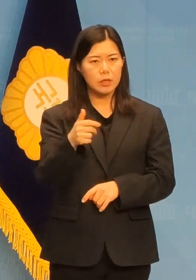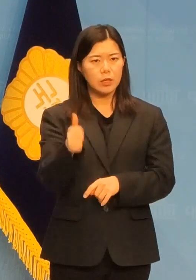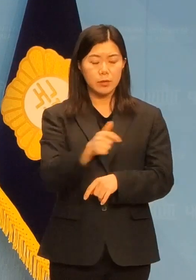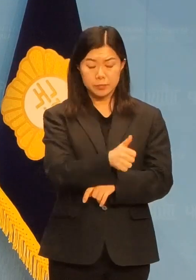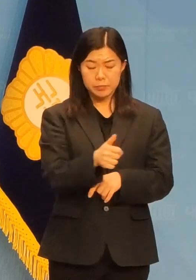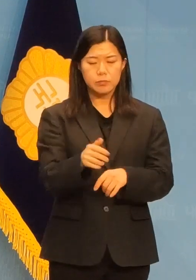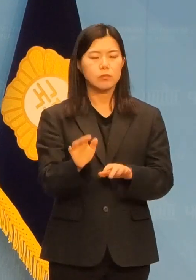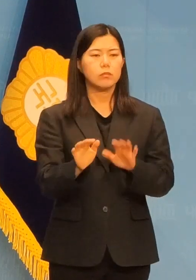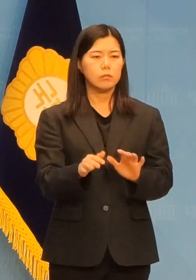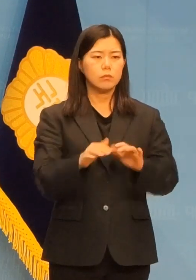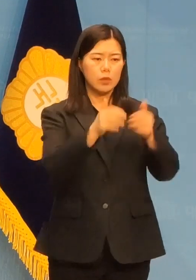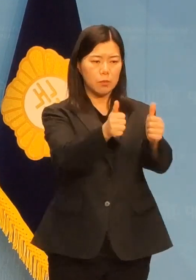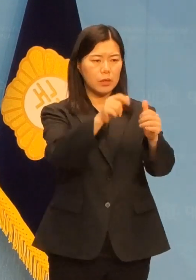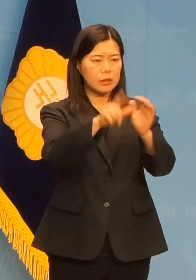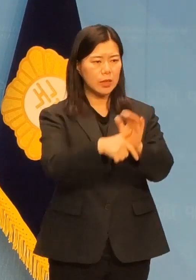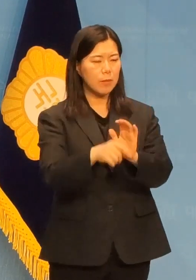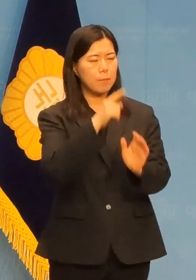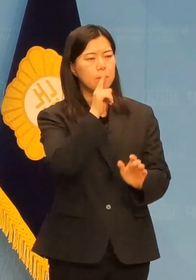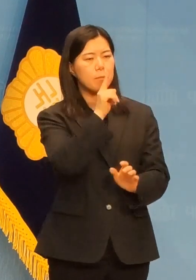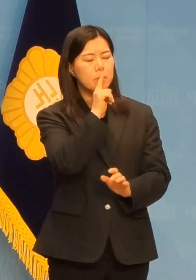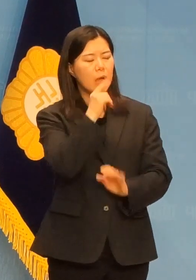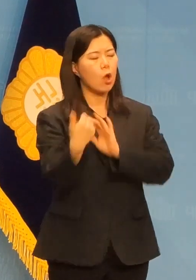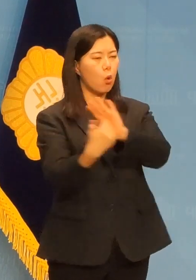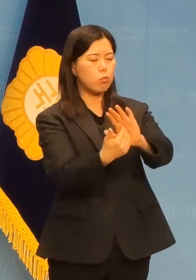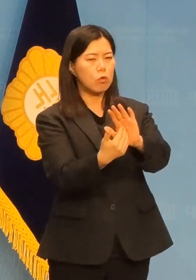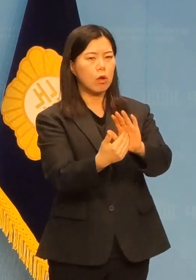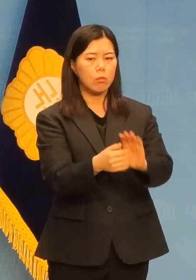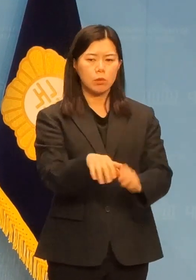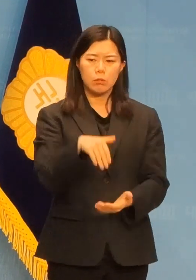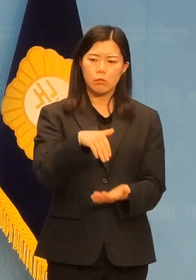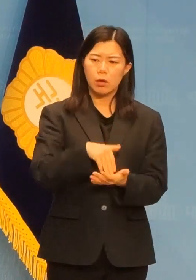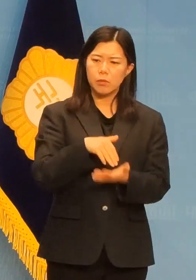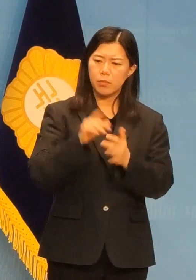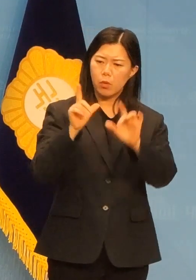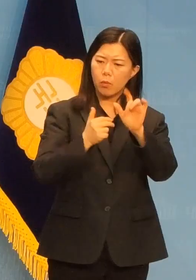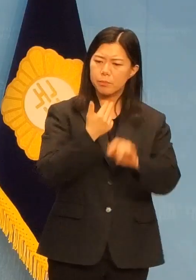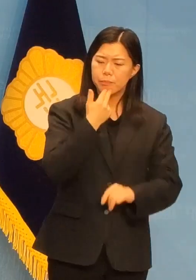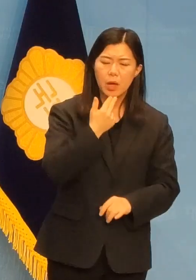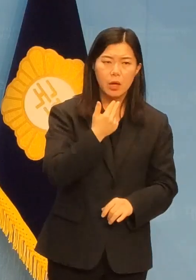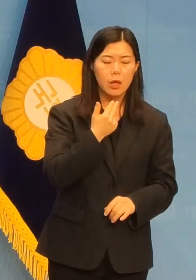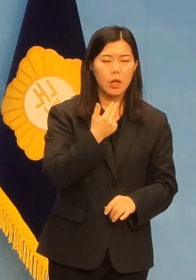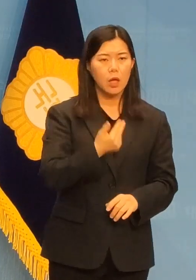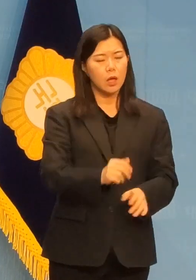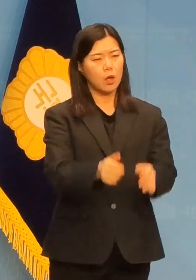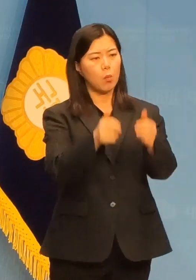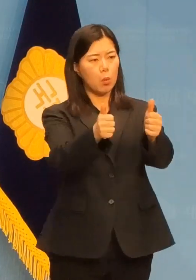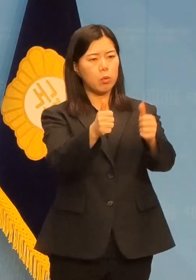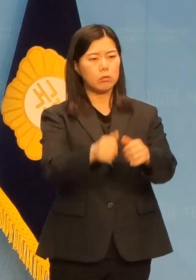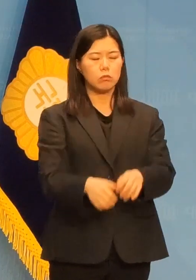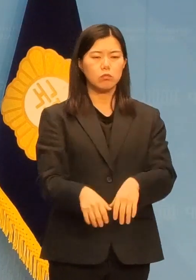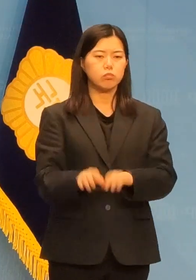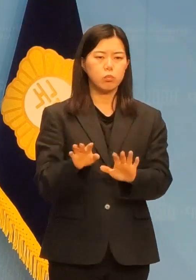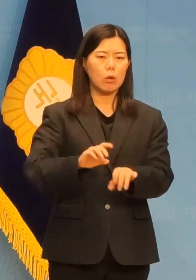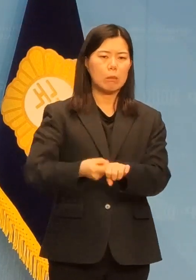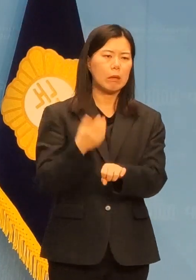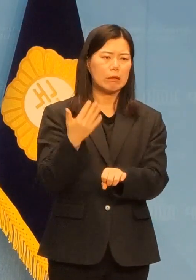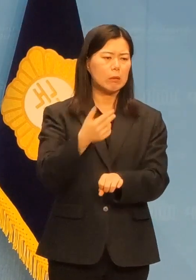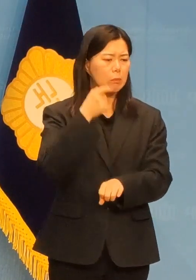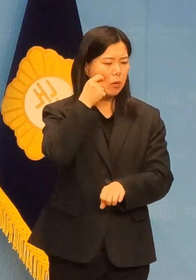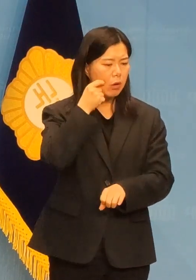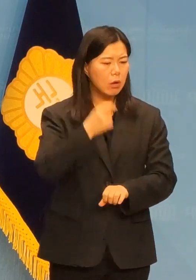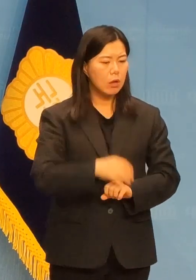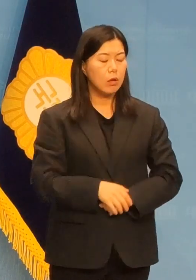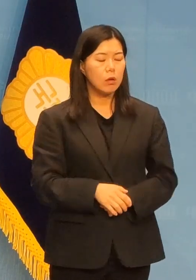장관들이 재판에서 증언 거부권을 행사하는 등 반성 없는 태도를 보이는 데에도 법원은 제재조차 제대로 못하고